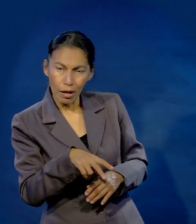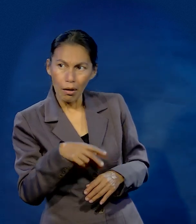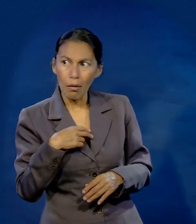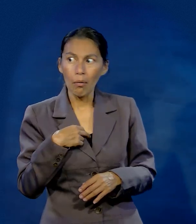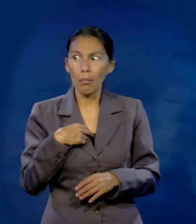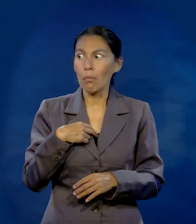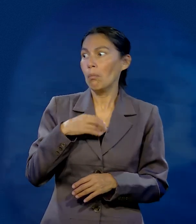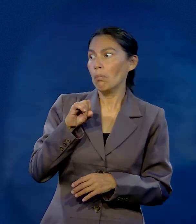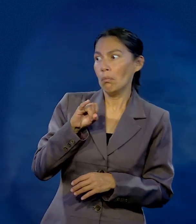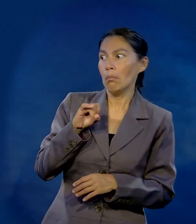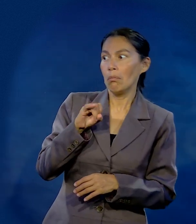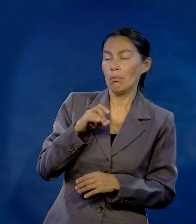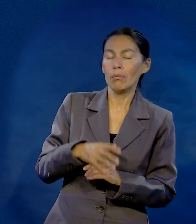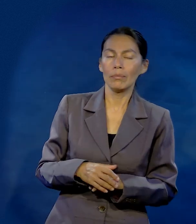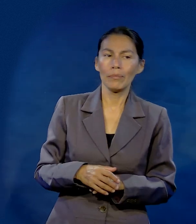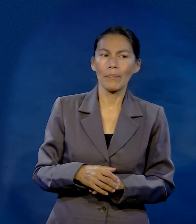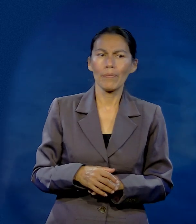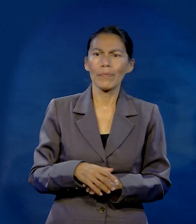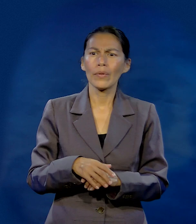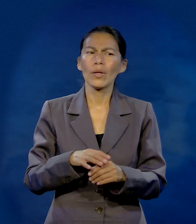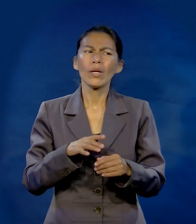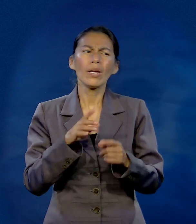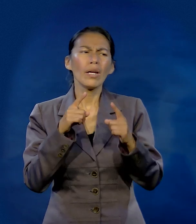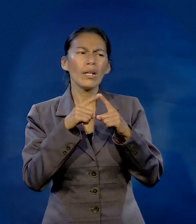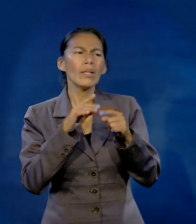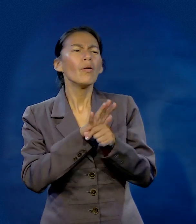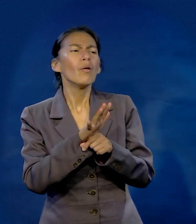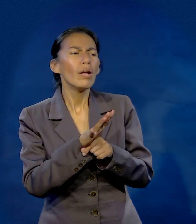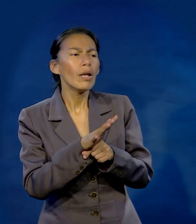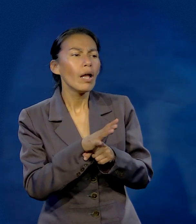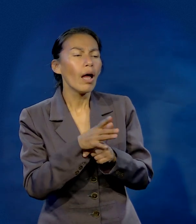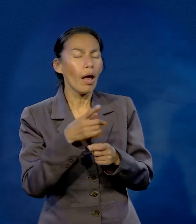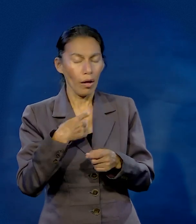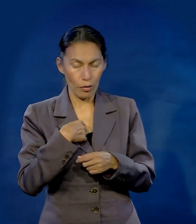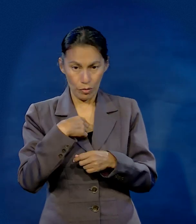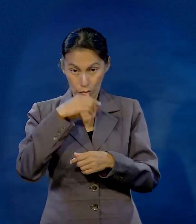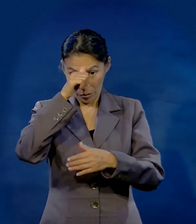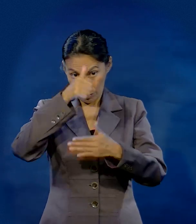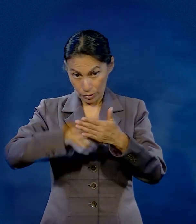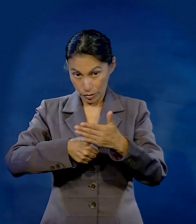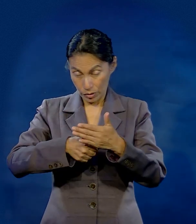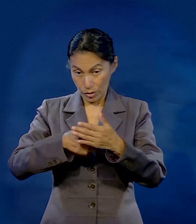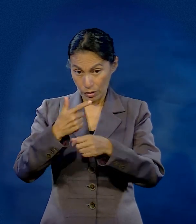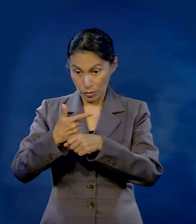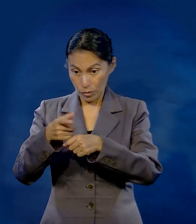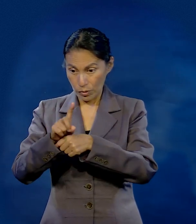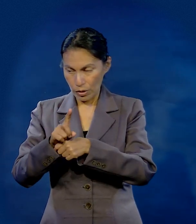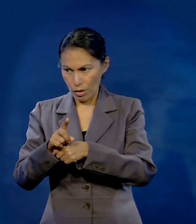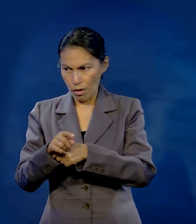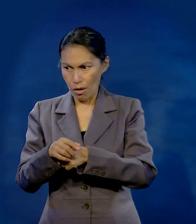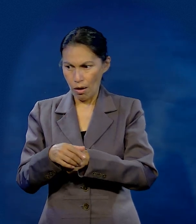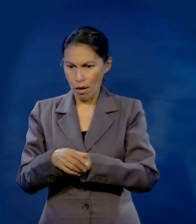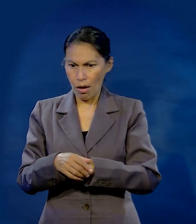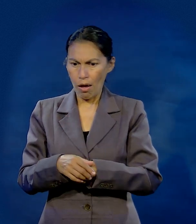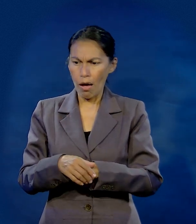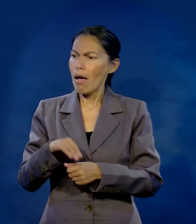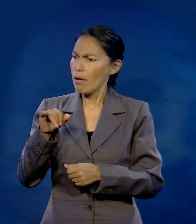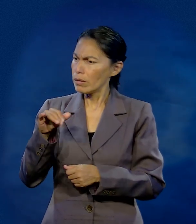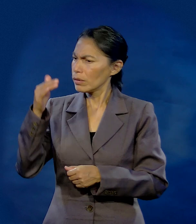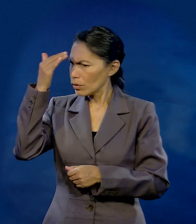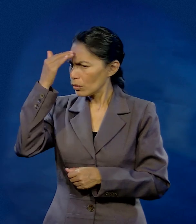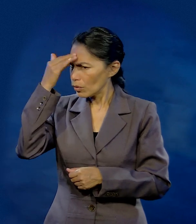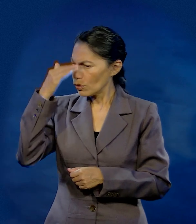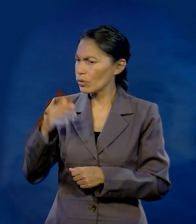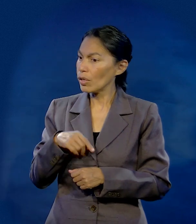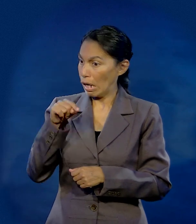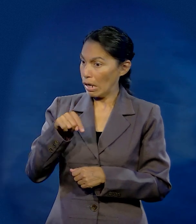auto de la cochera y con pena en mi corazón debo decir que fue Don Felipe quien dio el primer paso sale Y me dice así no